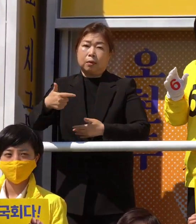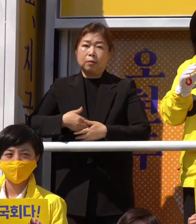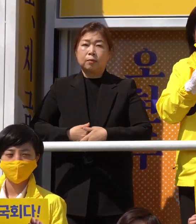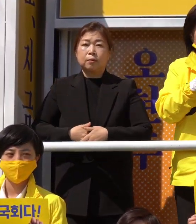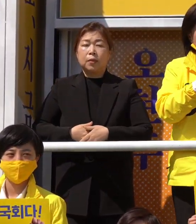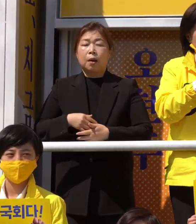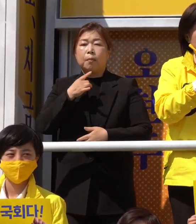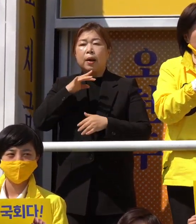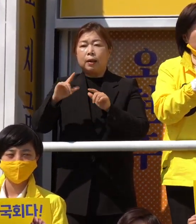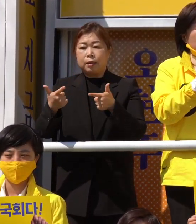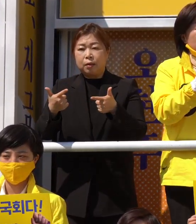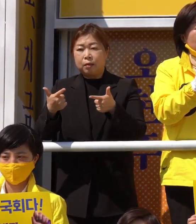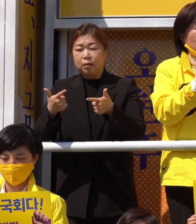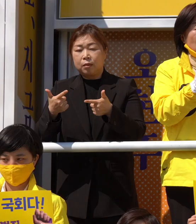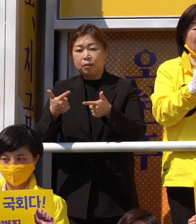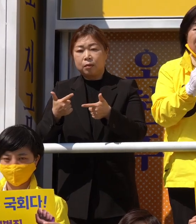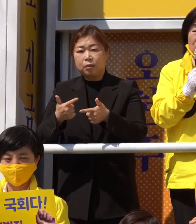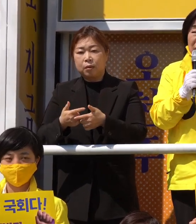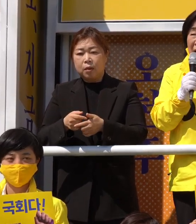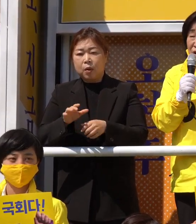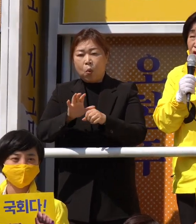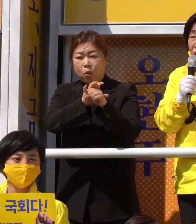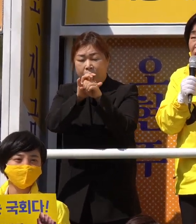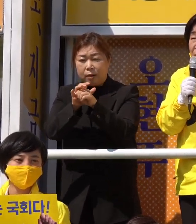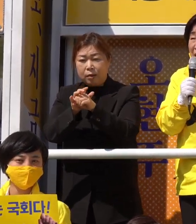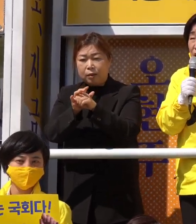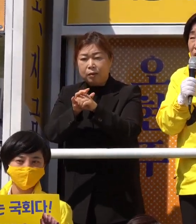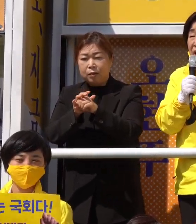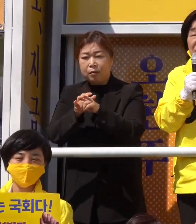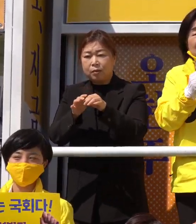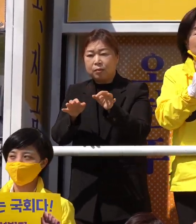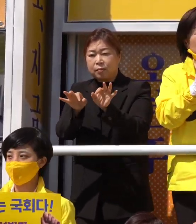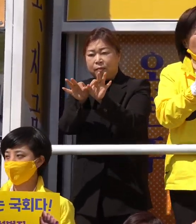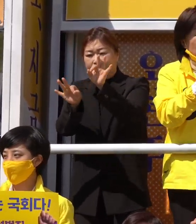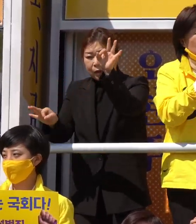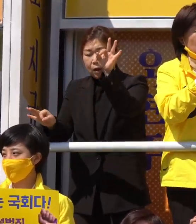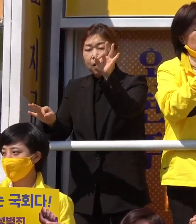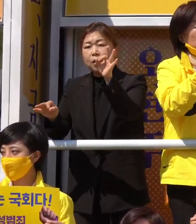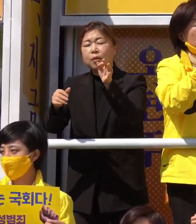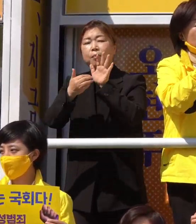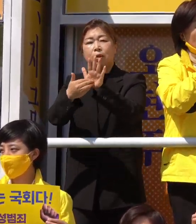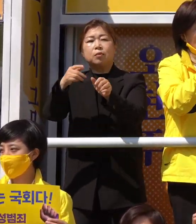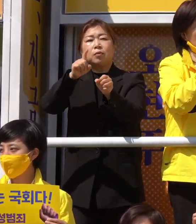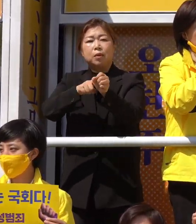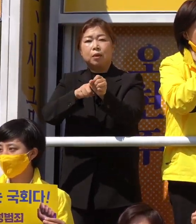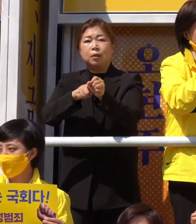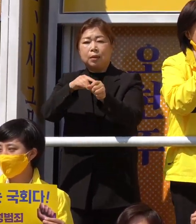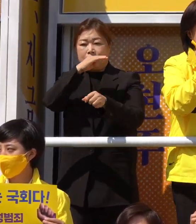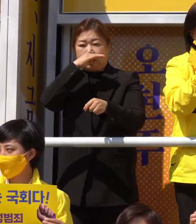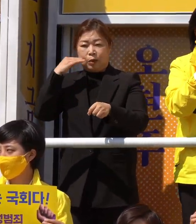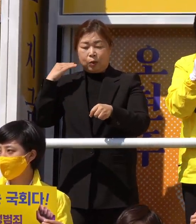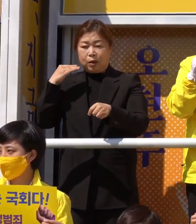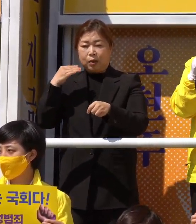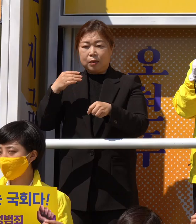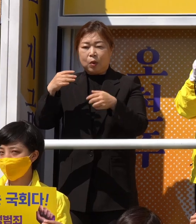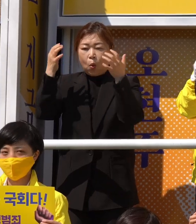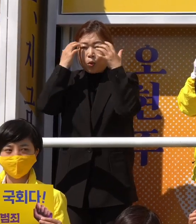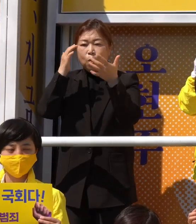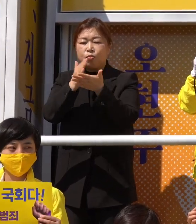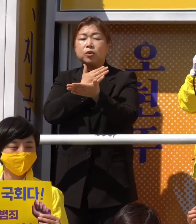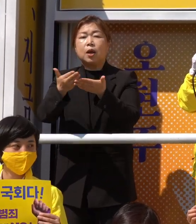뿐만 아니라 코로나19 양극화를 막기 위한 정의로운 고통 분담에 대해서도